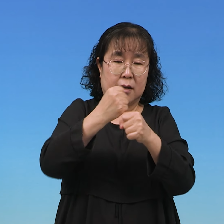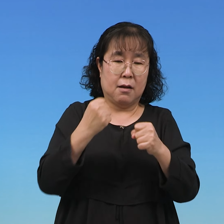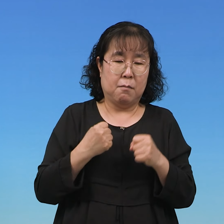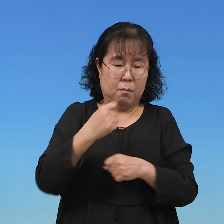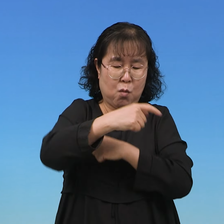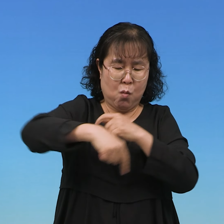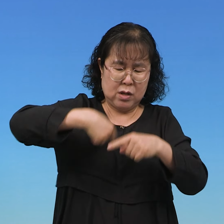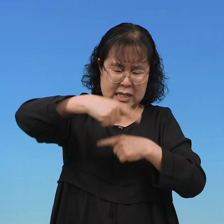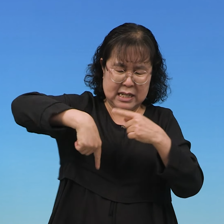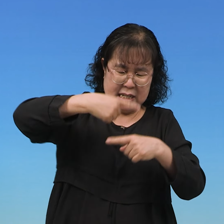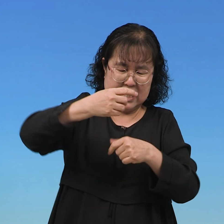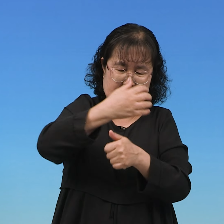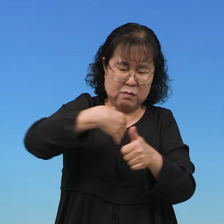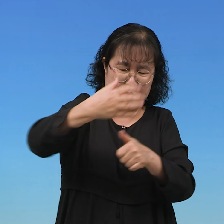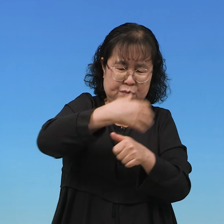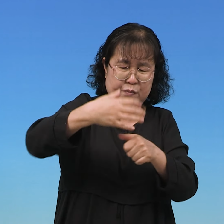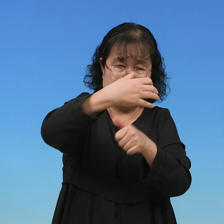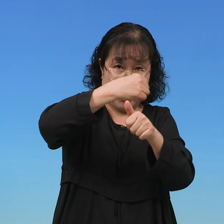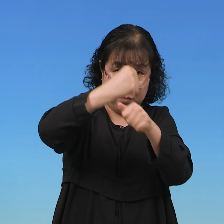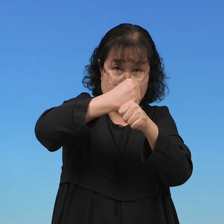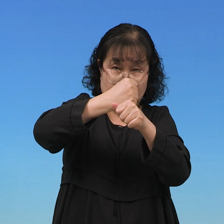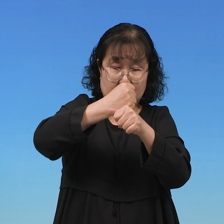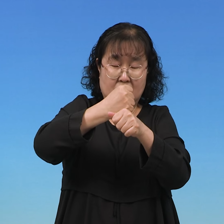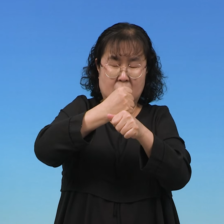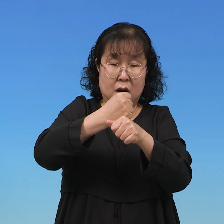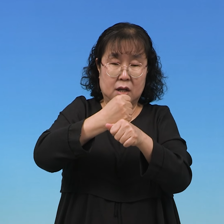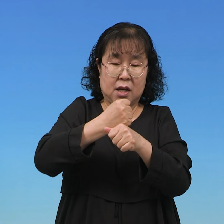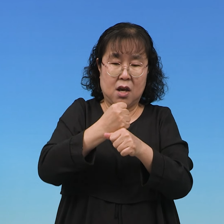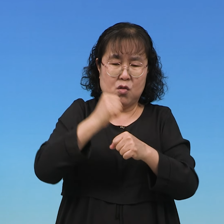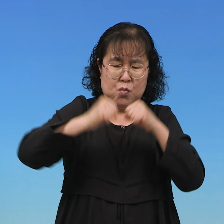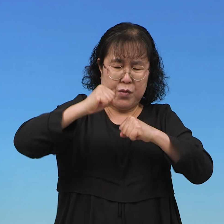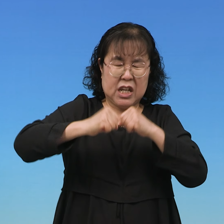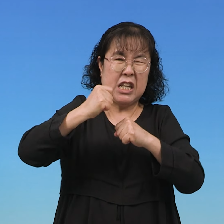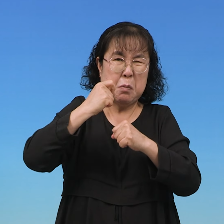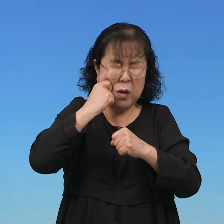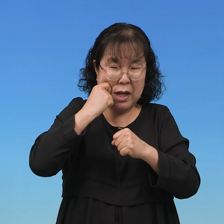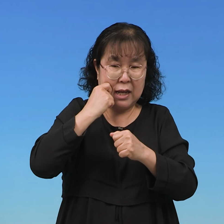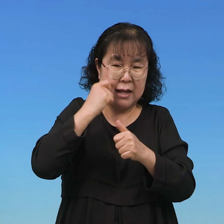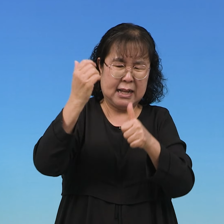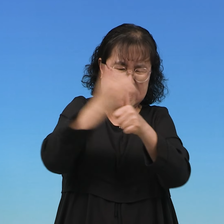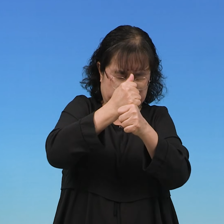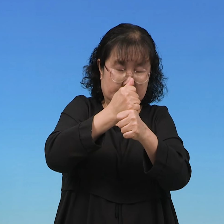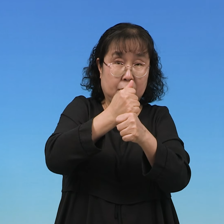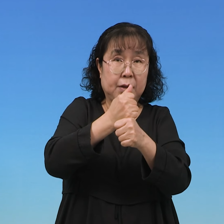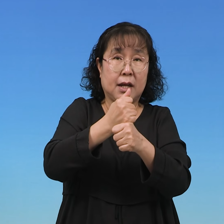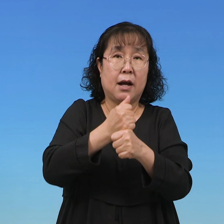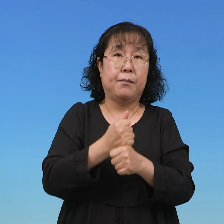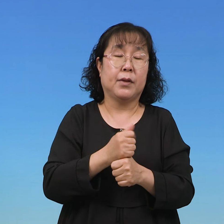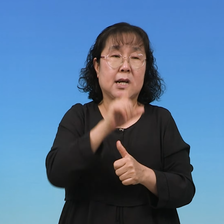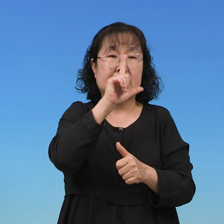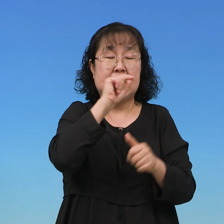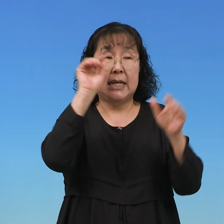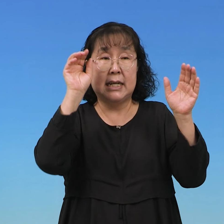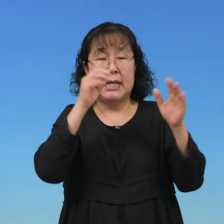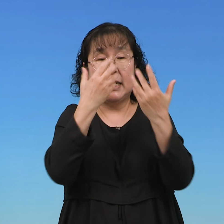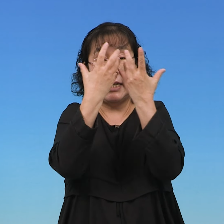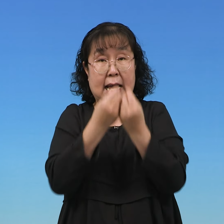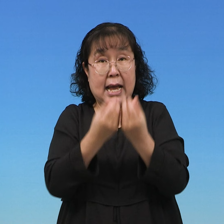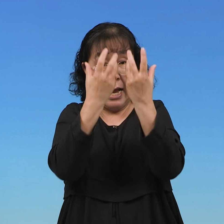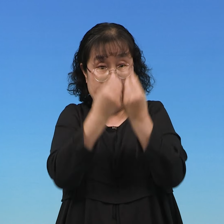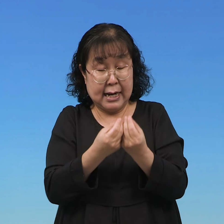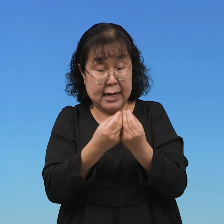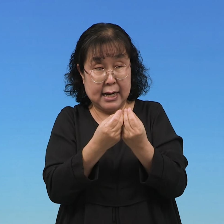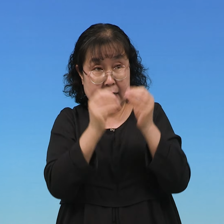단어인데, 제가 이 영어 사전을 찾아보니까 예문을 이렇게 들더라고요. 그 새는